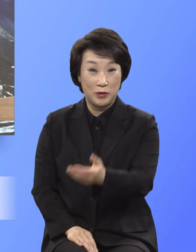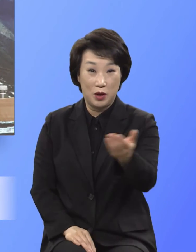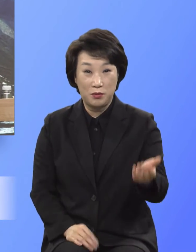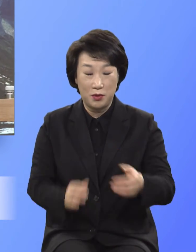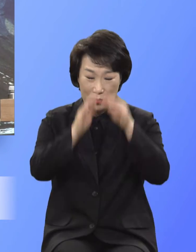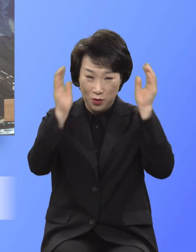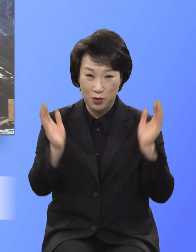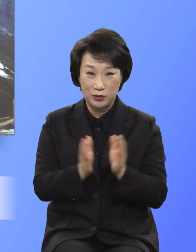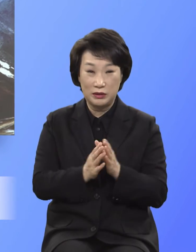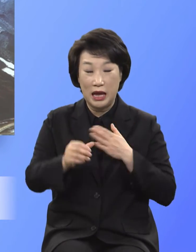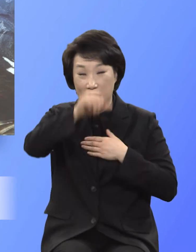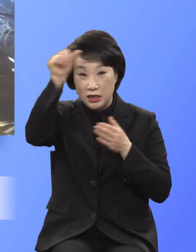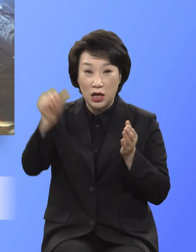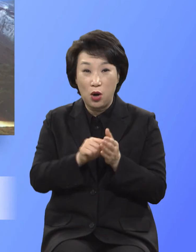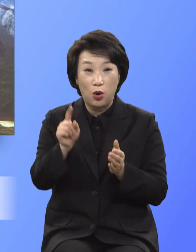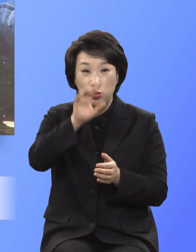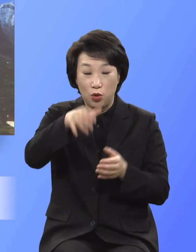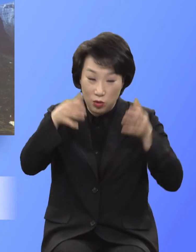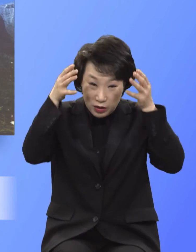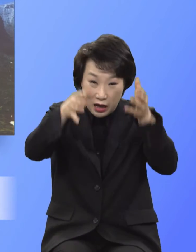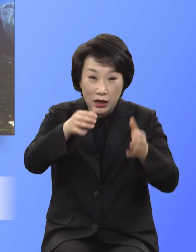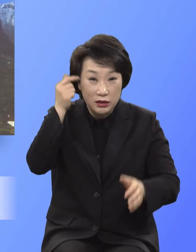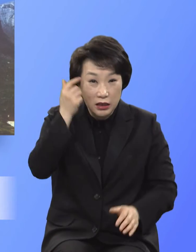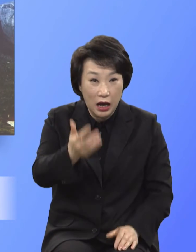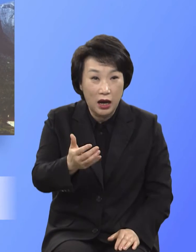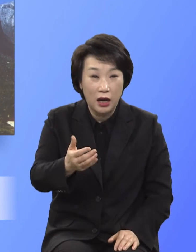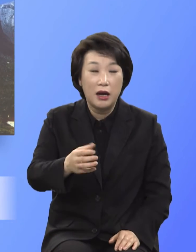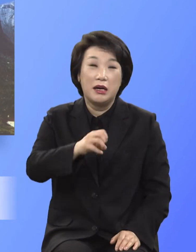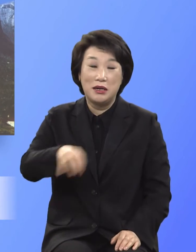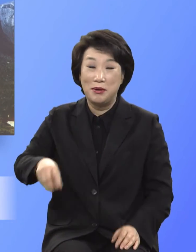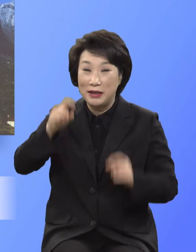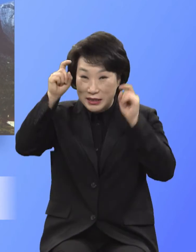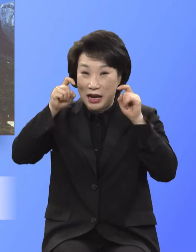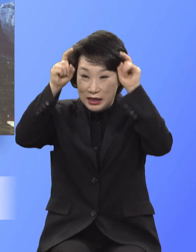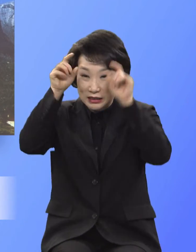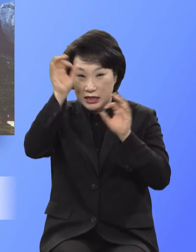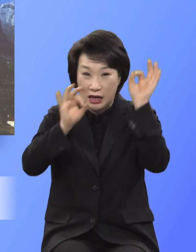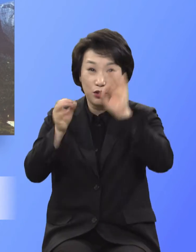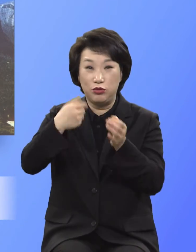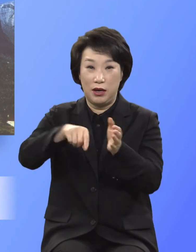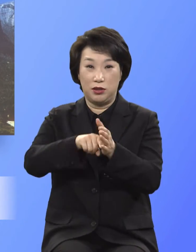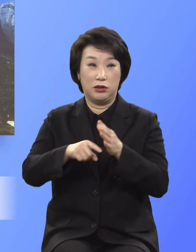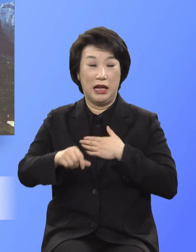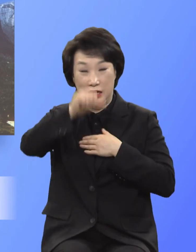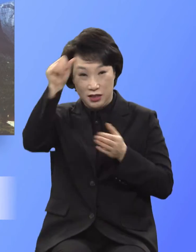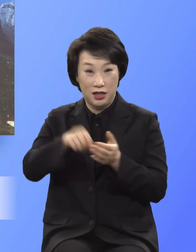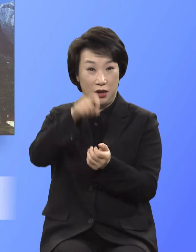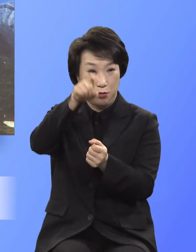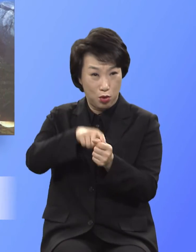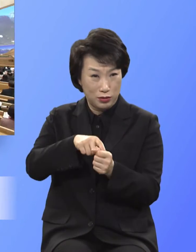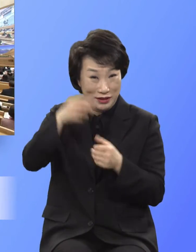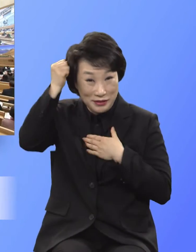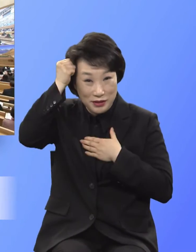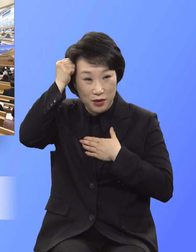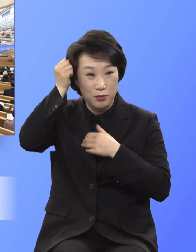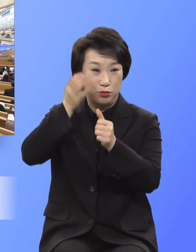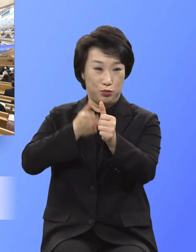여러분 모두가 다 내 인생이 어디 있느냐, 잊어버린 양을 찾기 위해서 있다는 사실을 잊지 말아야